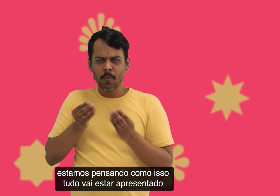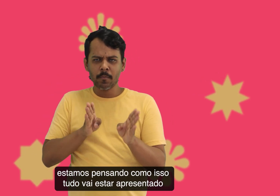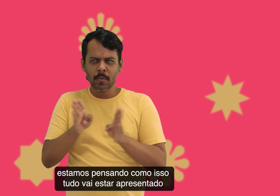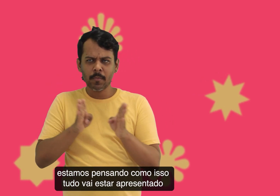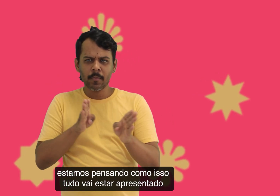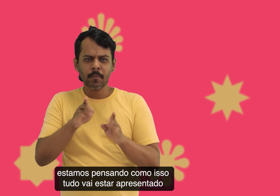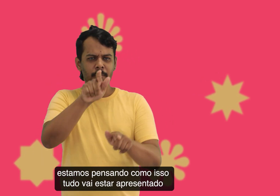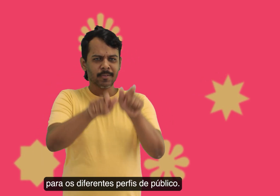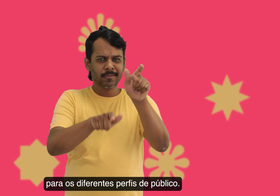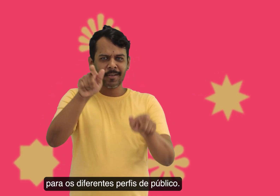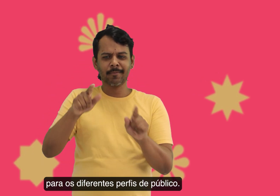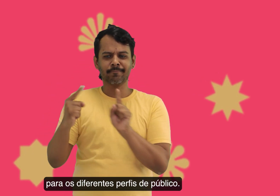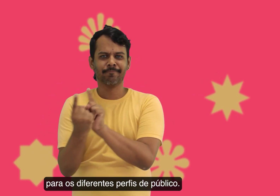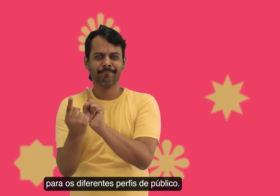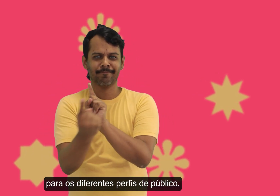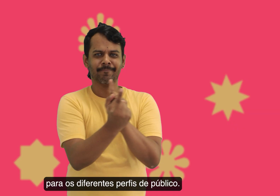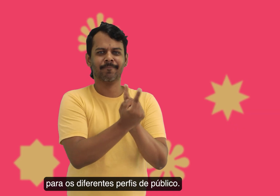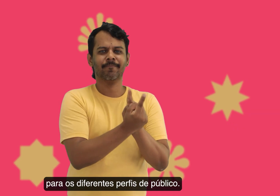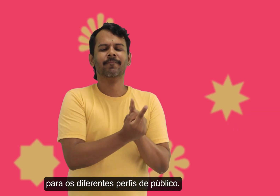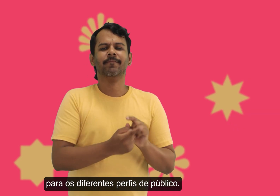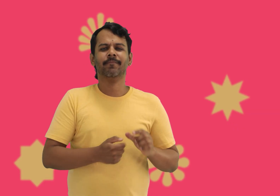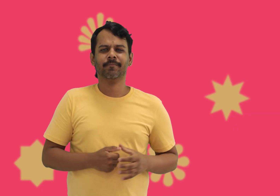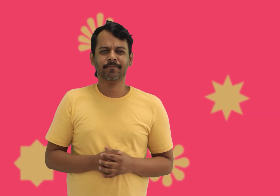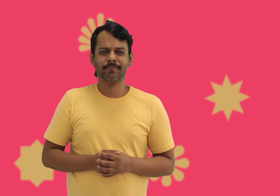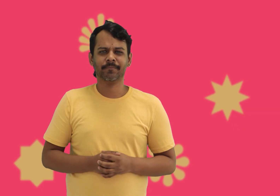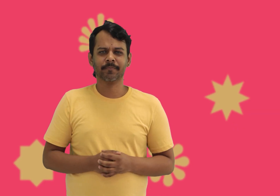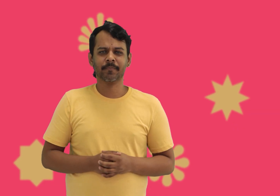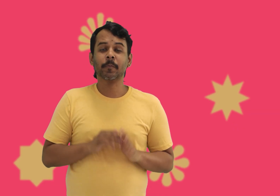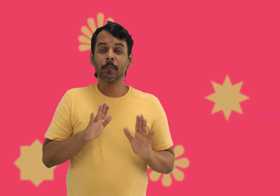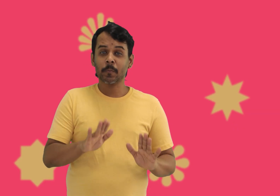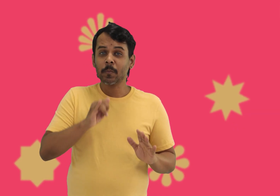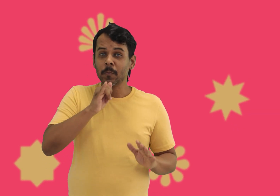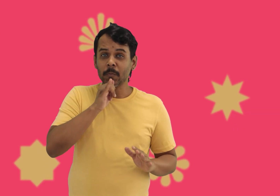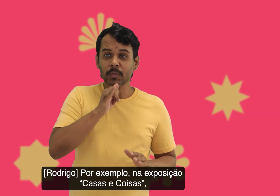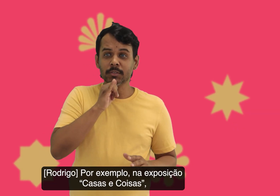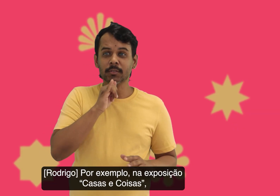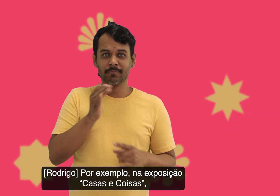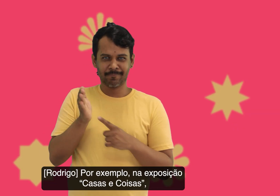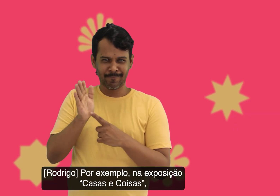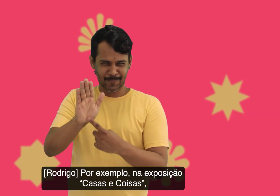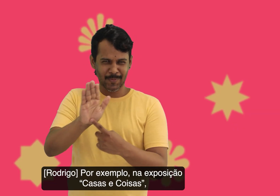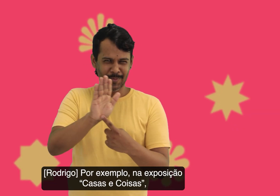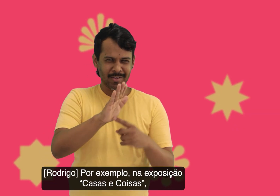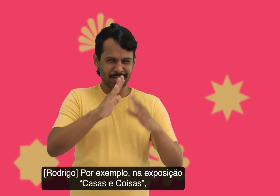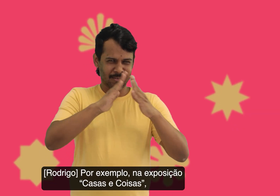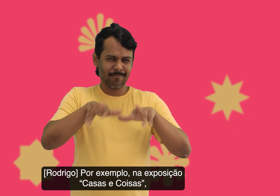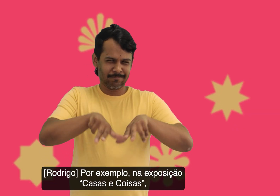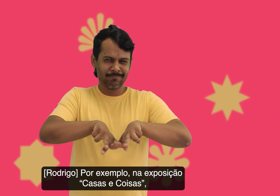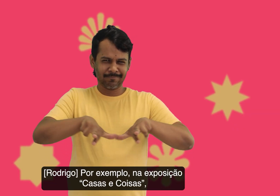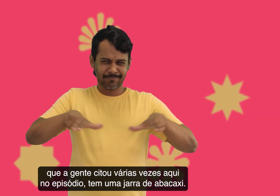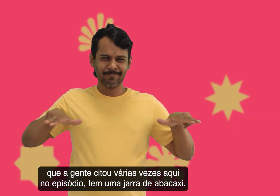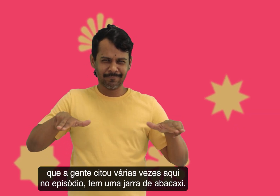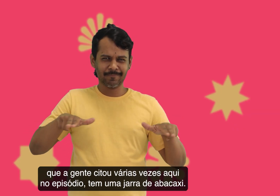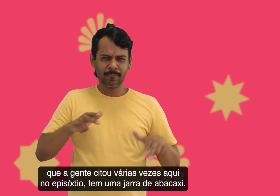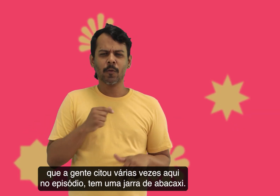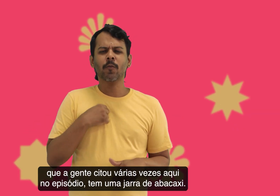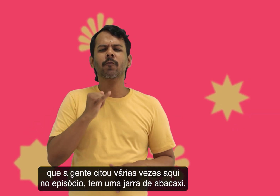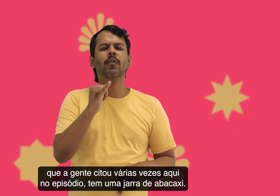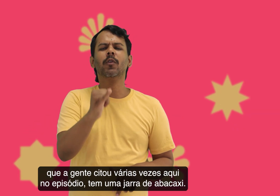como isso tudo vai estar apresentado para os diferentes perfis de público. Por exemplo, na exposição Casas e Coisas, que a gente citou várias